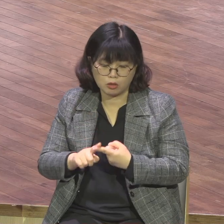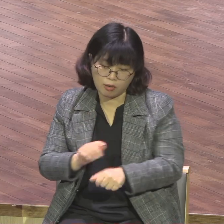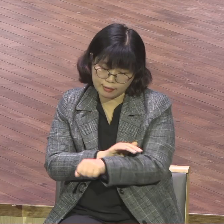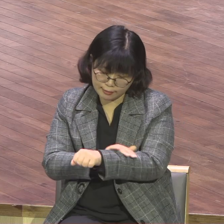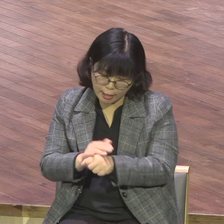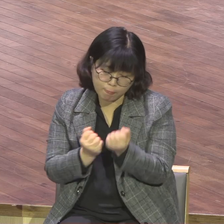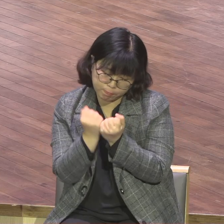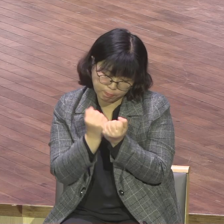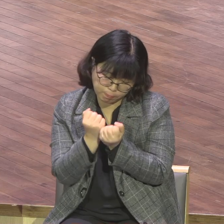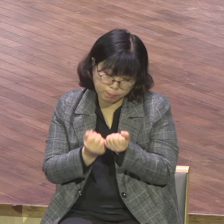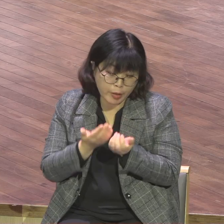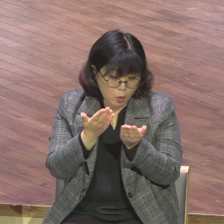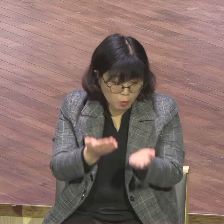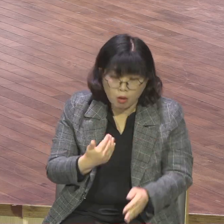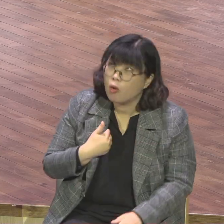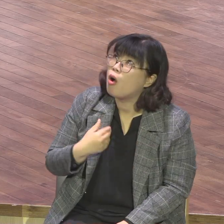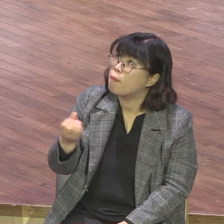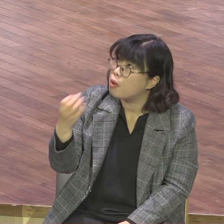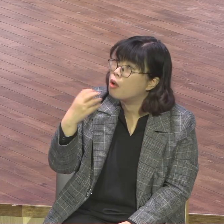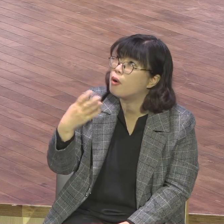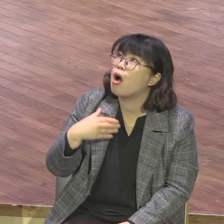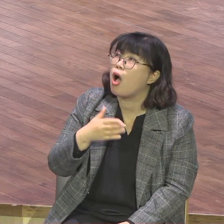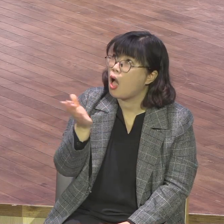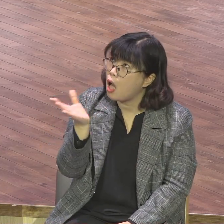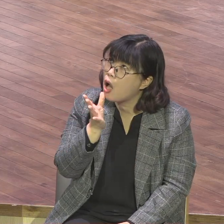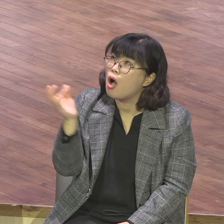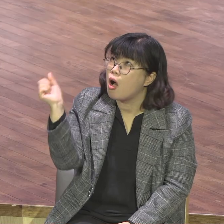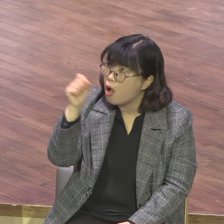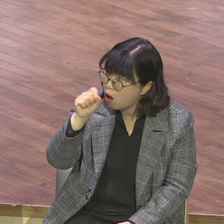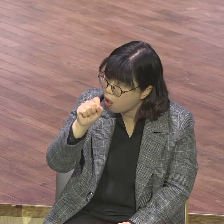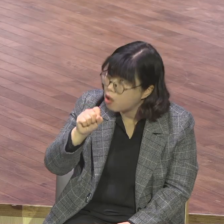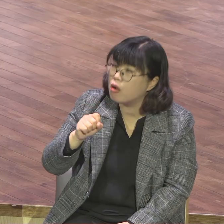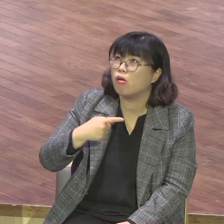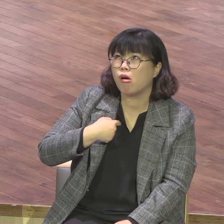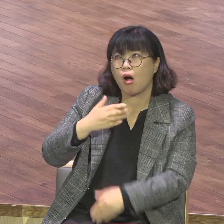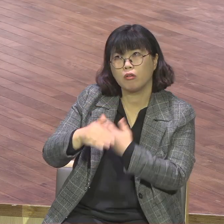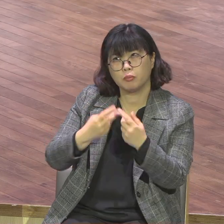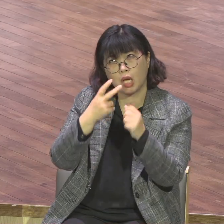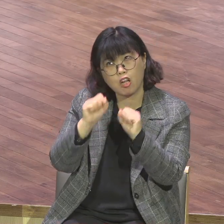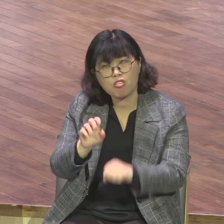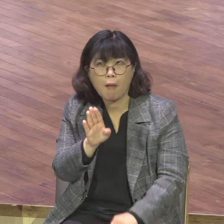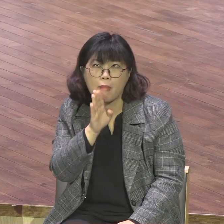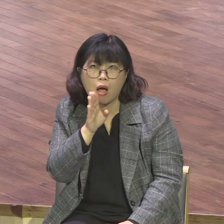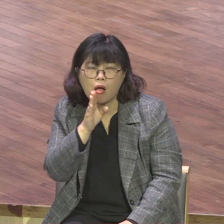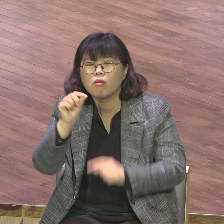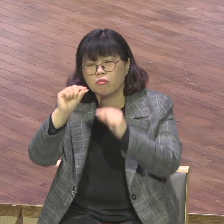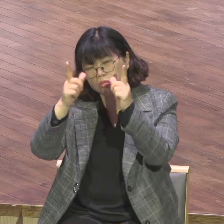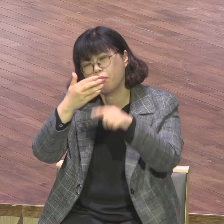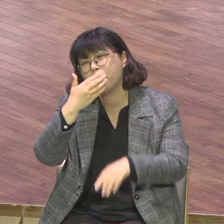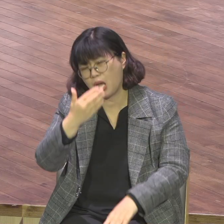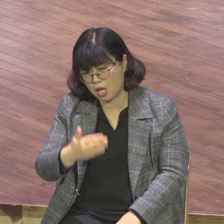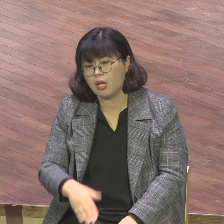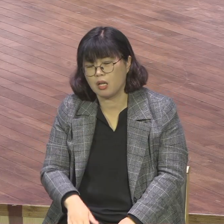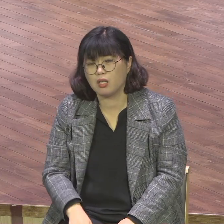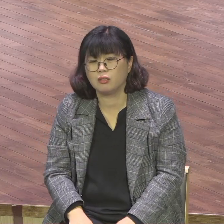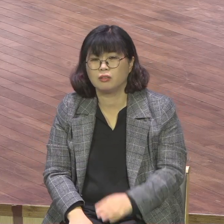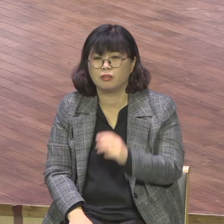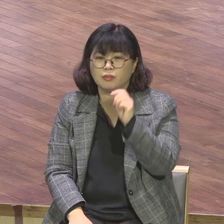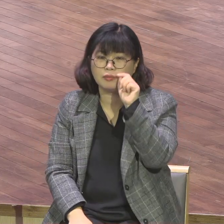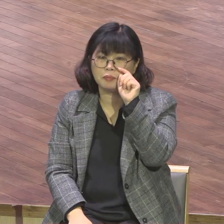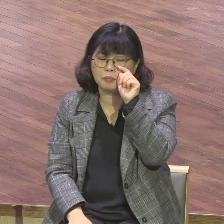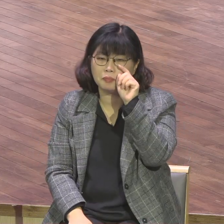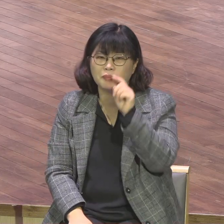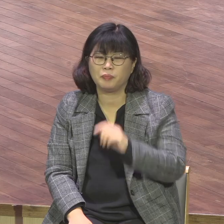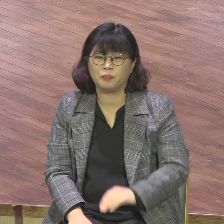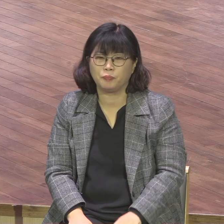자, 렘너드들은 인생 전체를 바꾸시는 하나님의 은혜를 체험하게 됩니다. 자, 예언계 전 부모들 모든